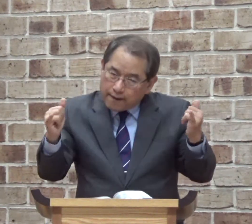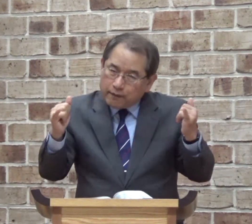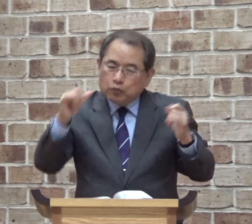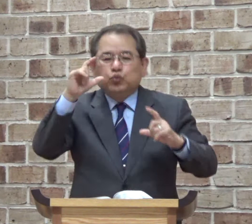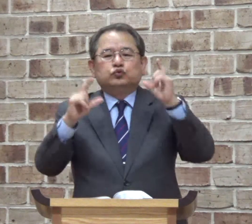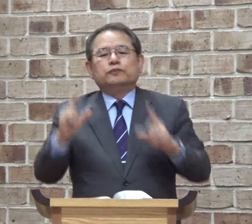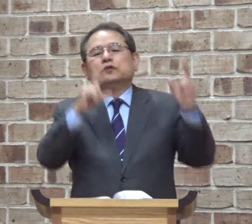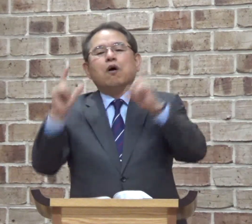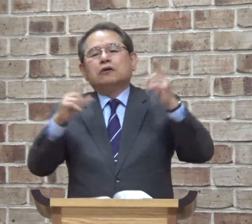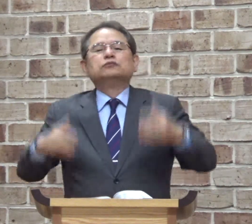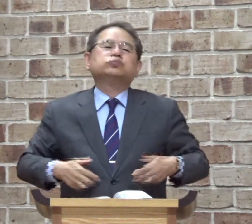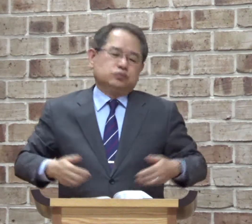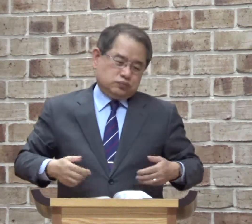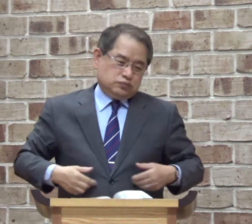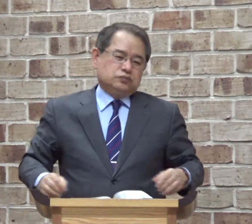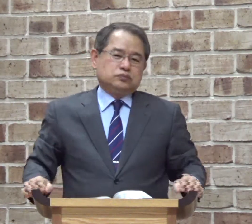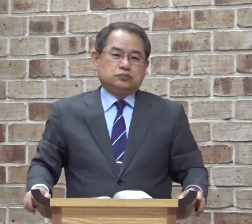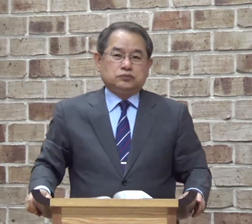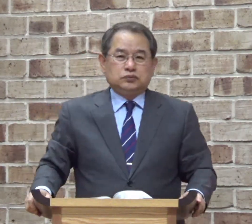어거스틴 왈은